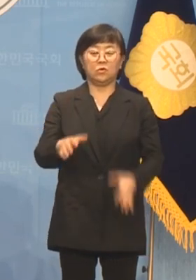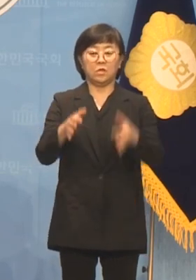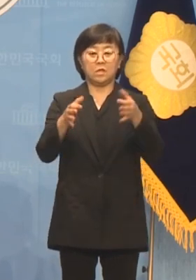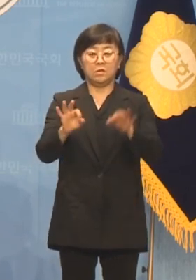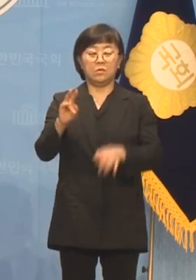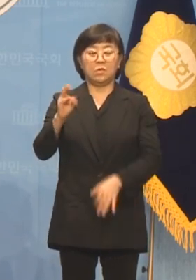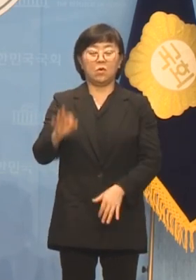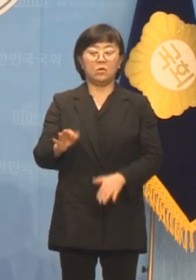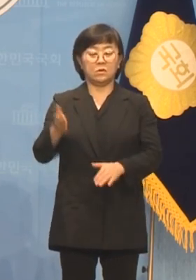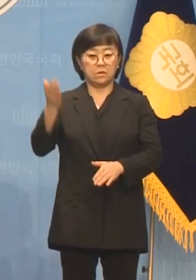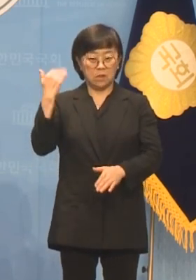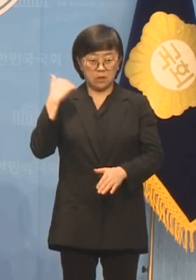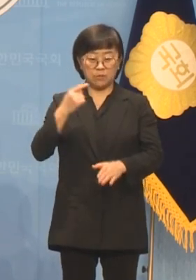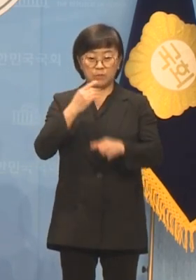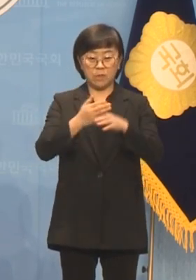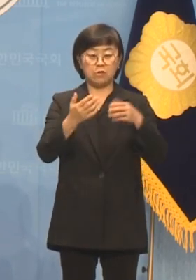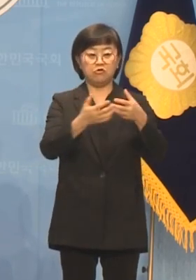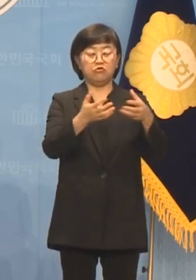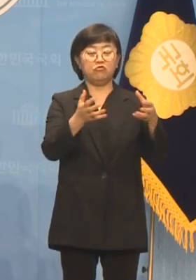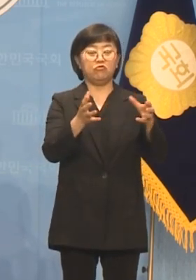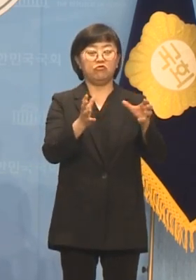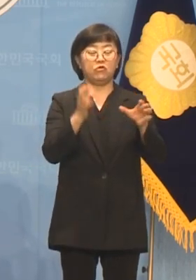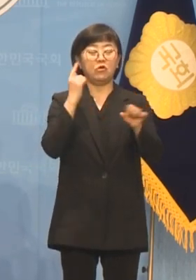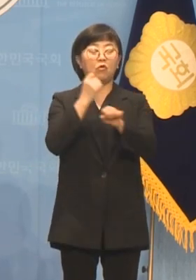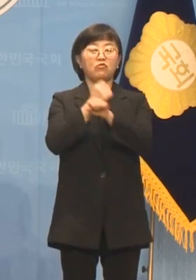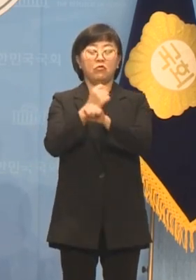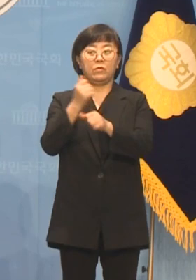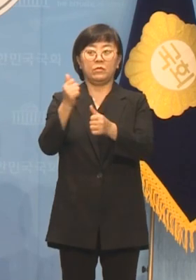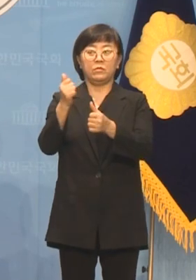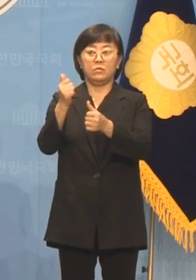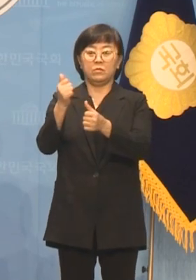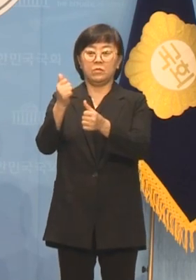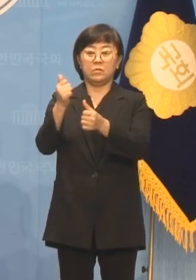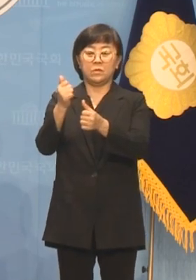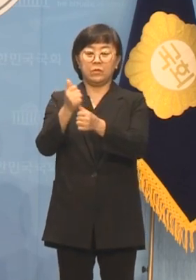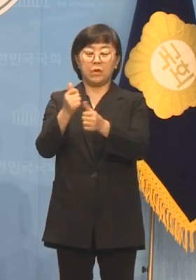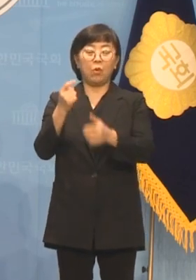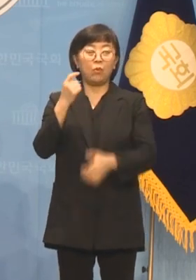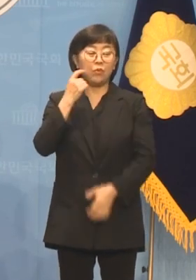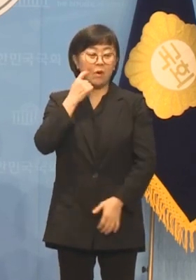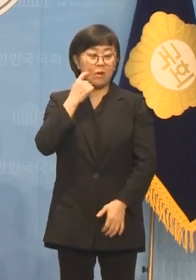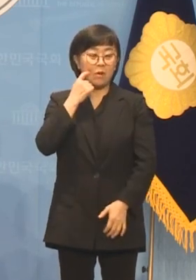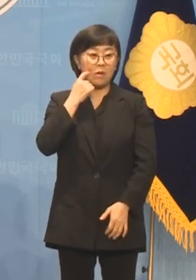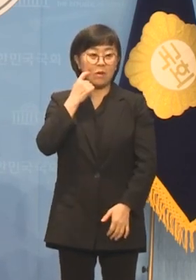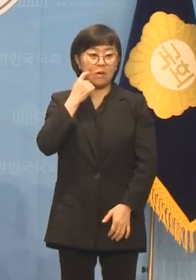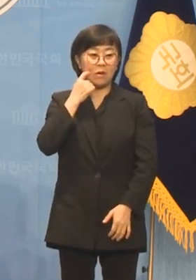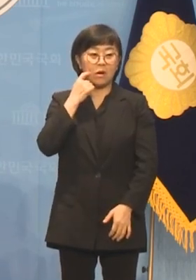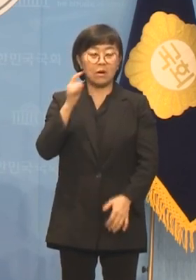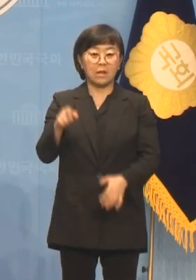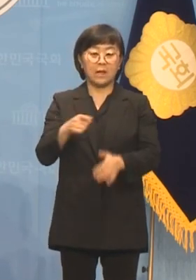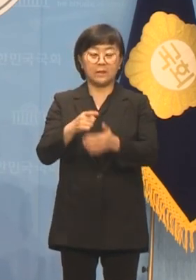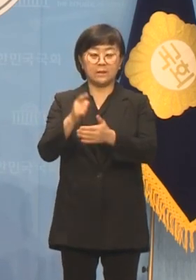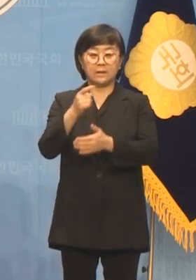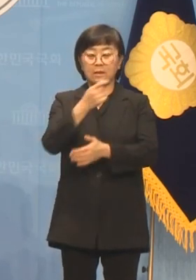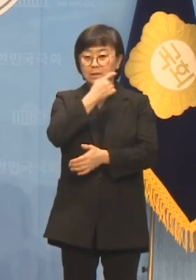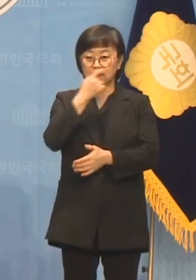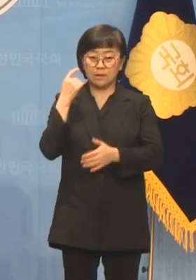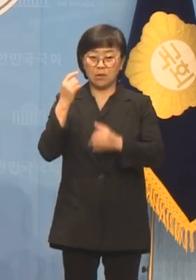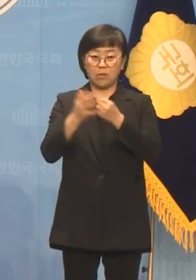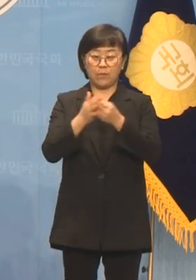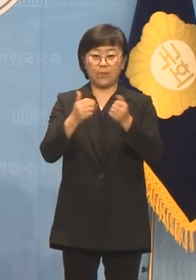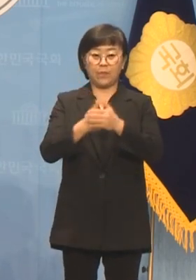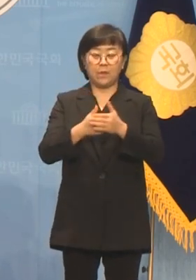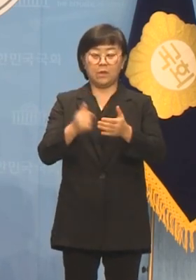전 민주연구원 부원장의 재판과 관련해서 위증조작 진술규명 전국연대와